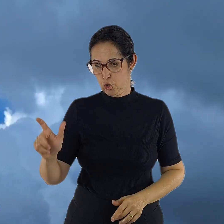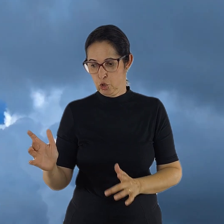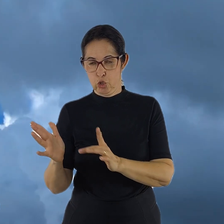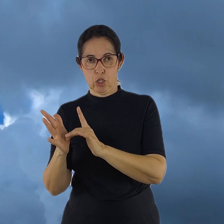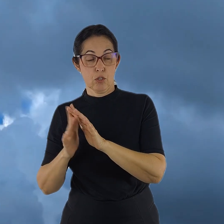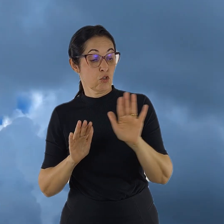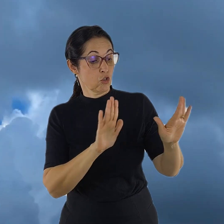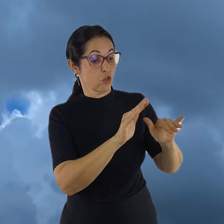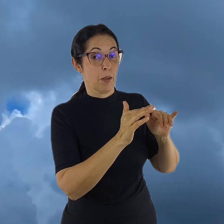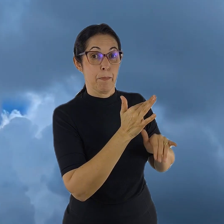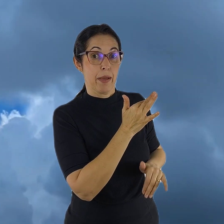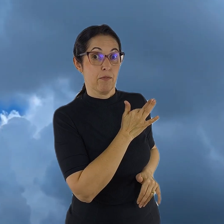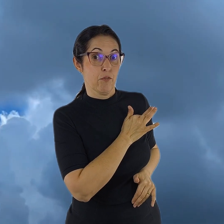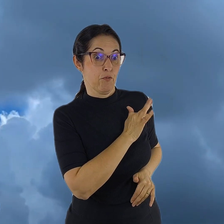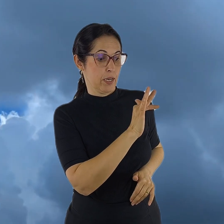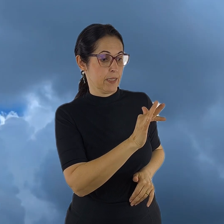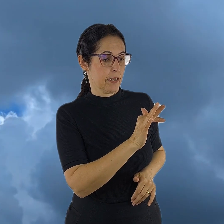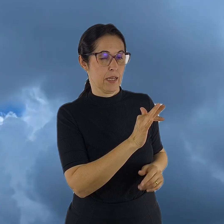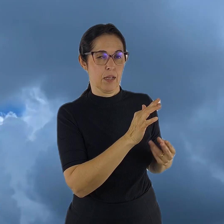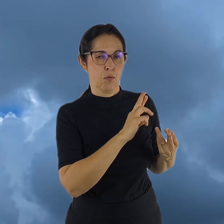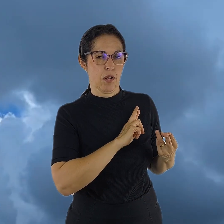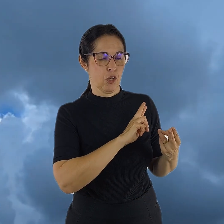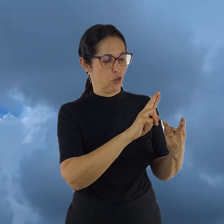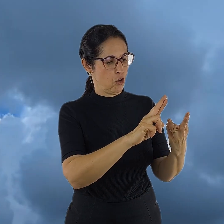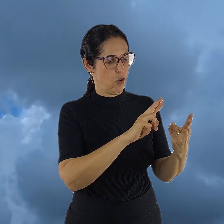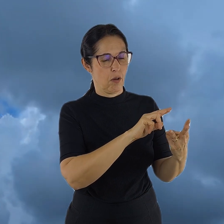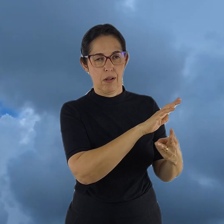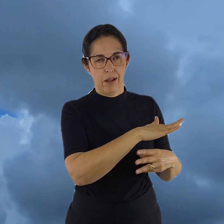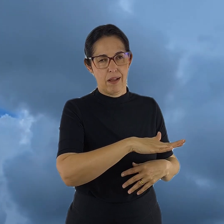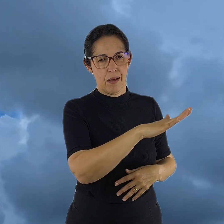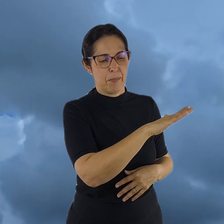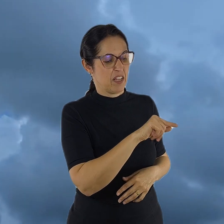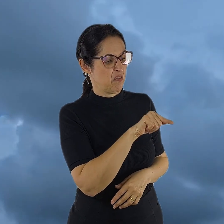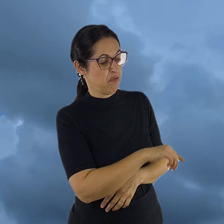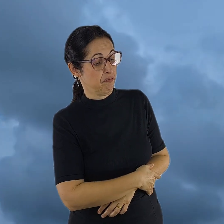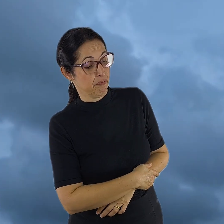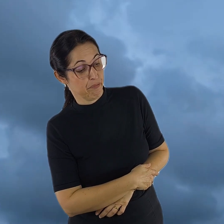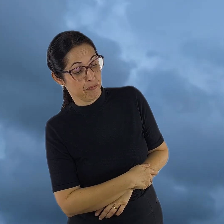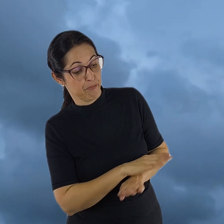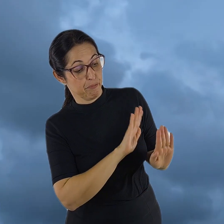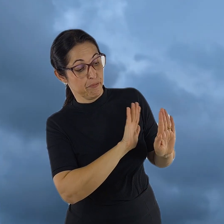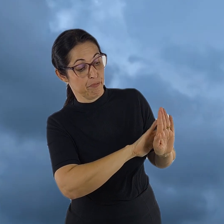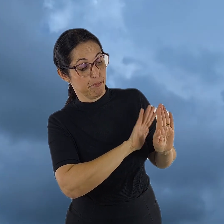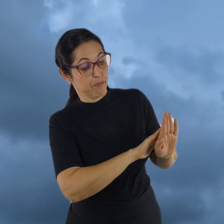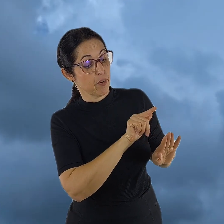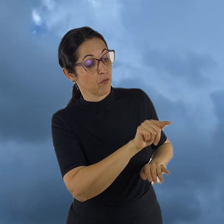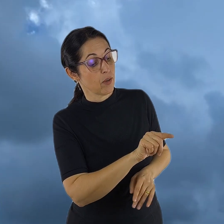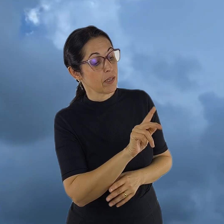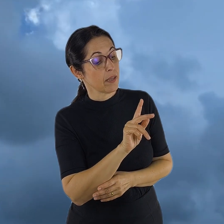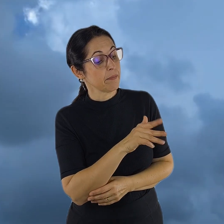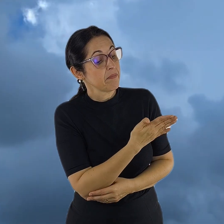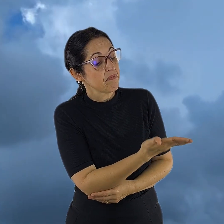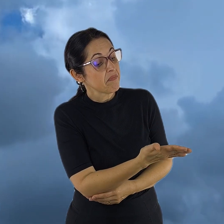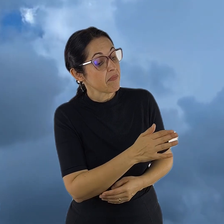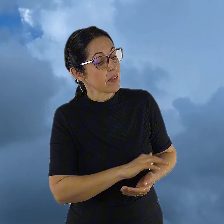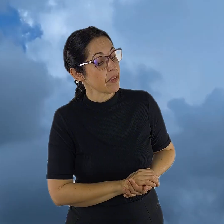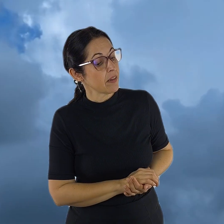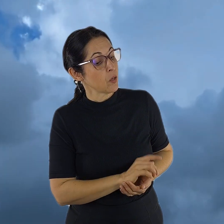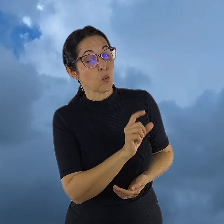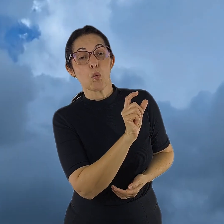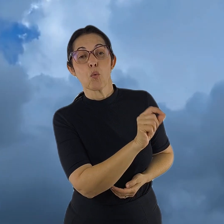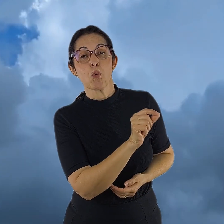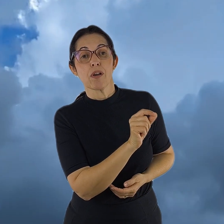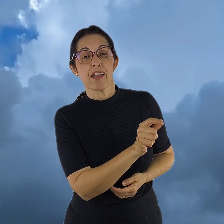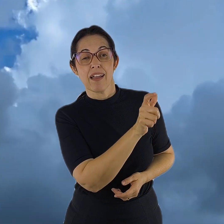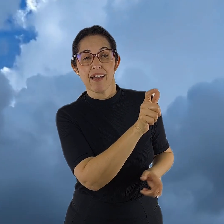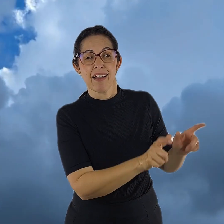religiosos, fariseus, saduceus, de hipócritas. Mas o que é o hipócrita? É uma palavra grega. Mas o que é o